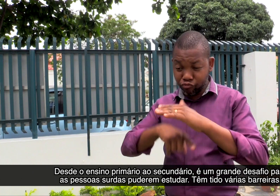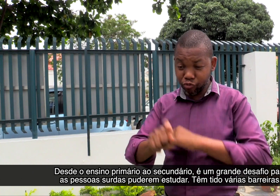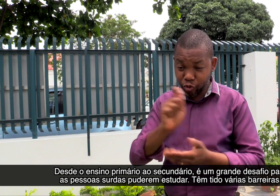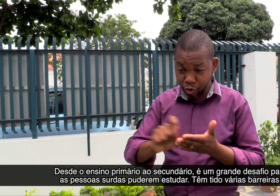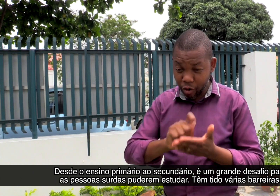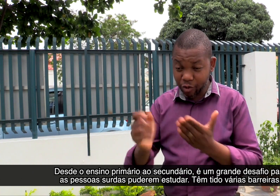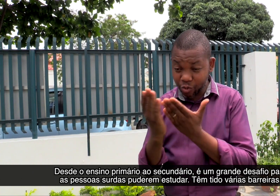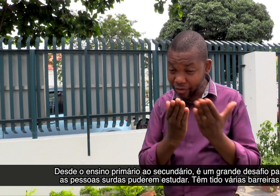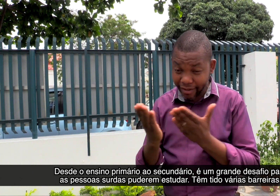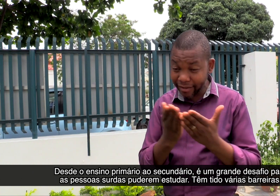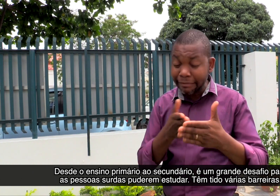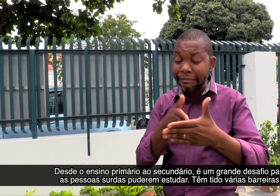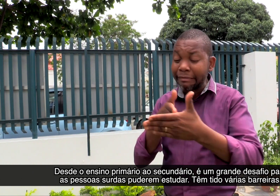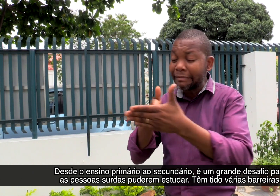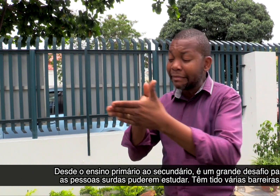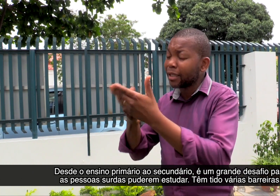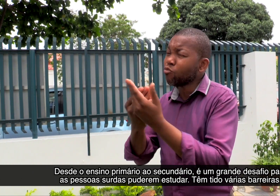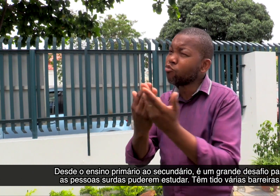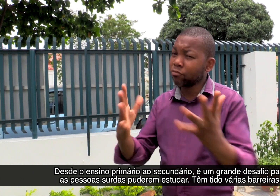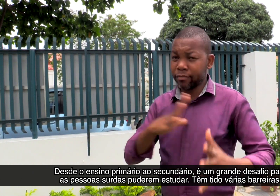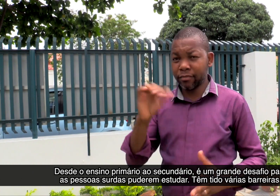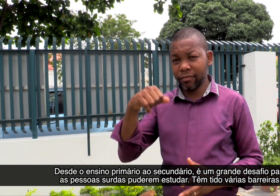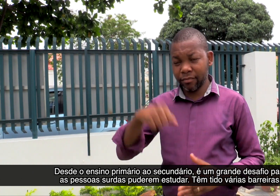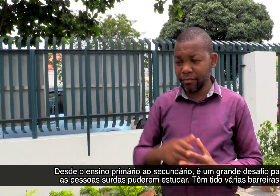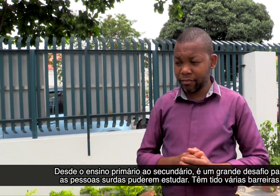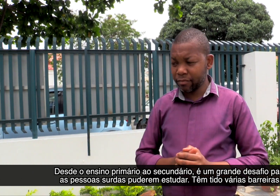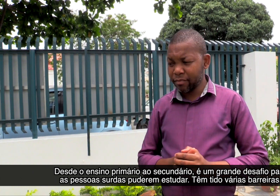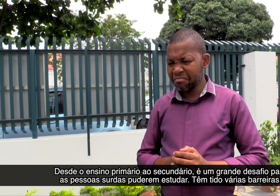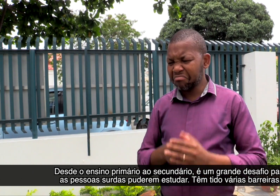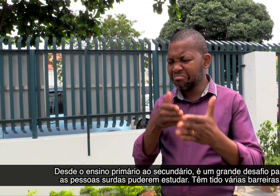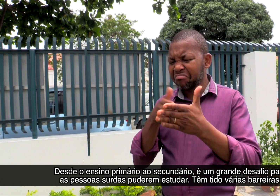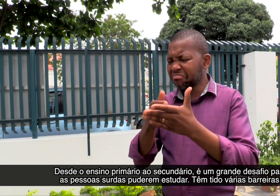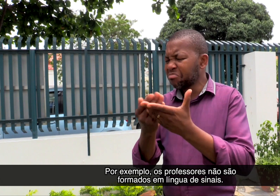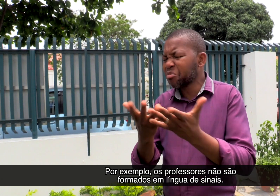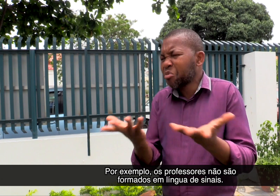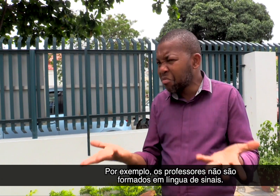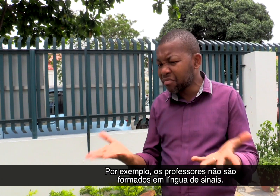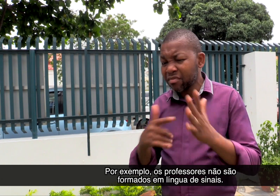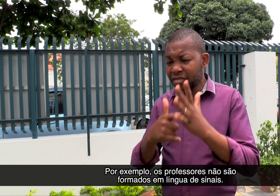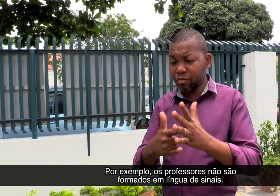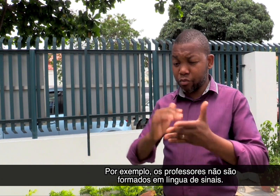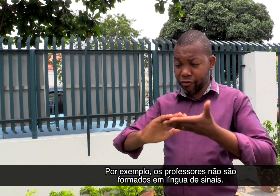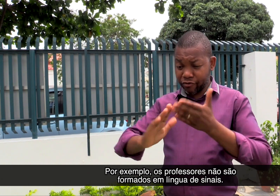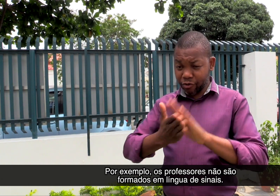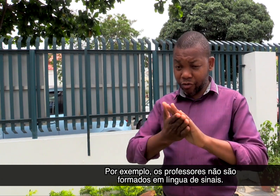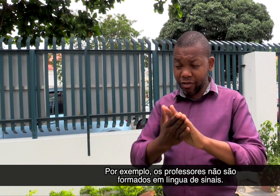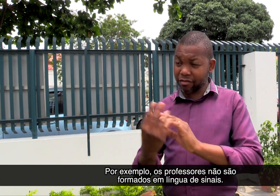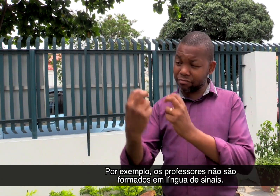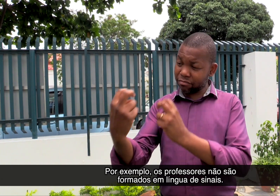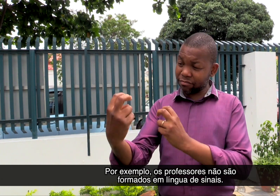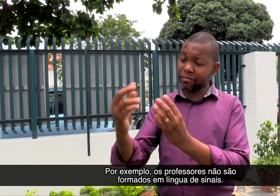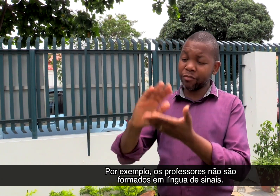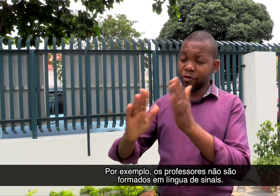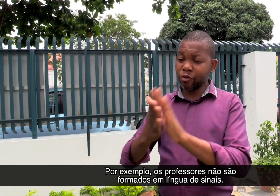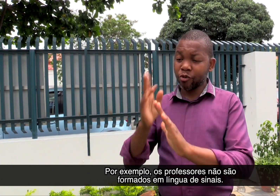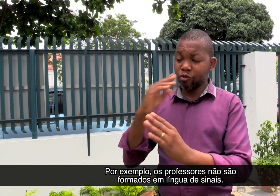para pessoas surdas poderem estudar. Tem tido várias barreiras. Essas barreiras por quê? Por exemplo, temos